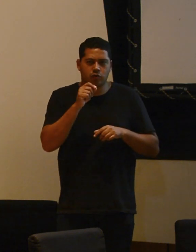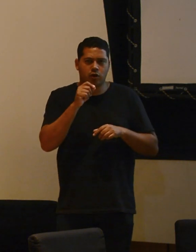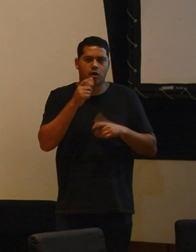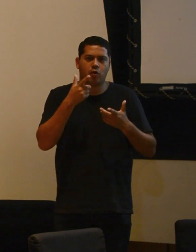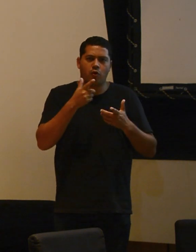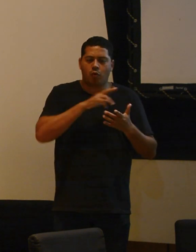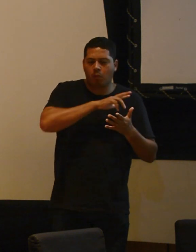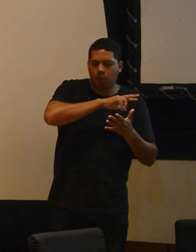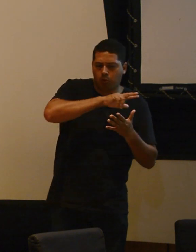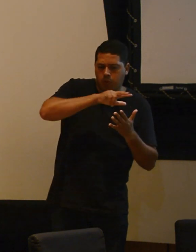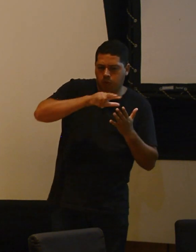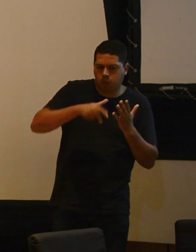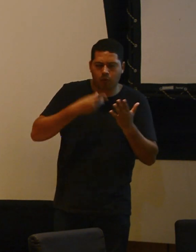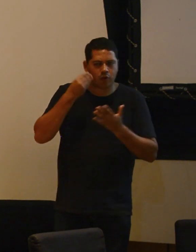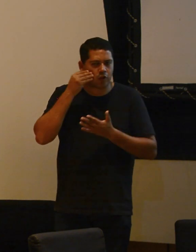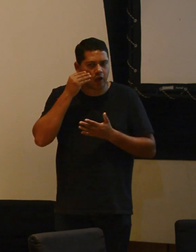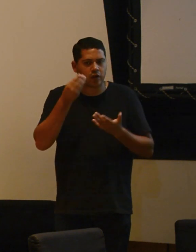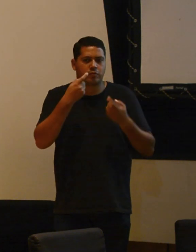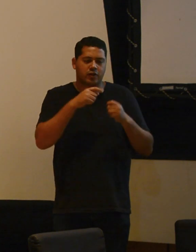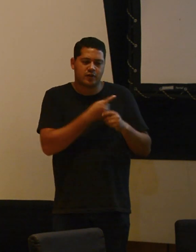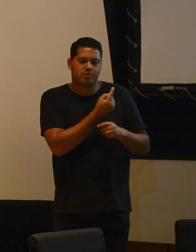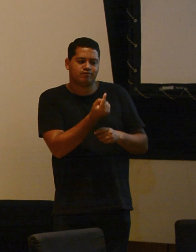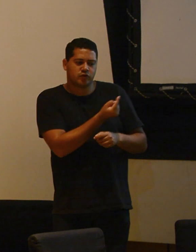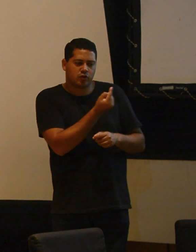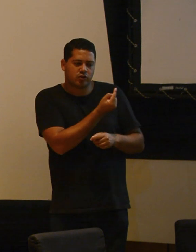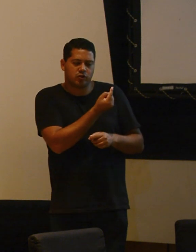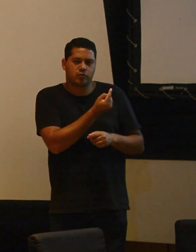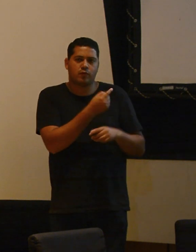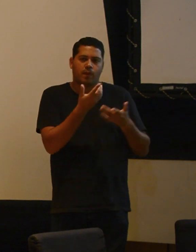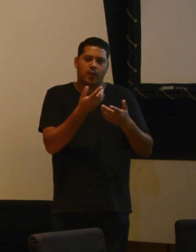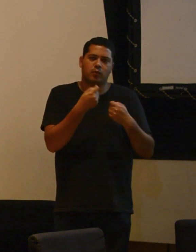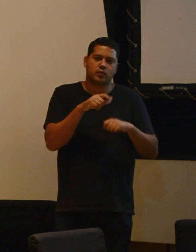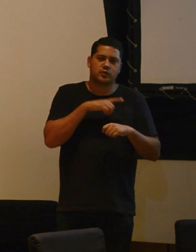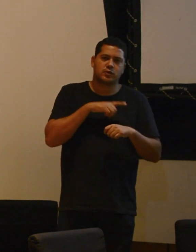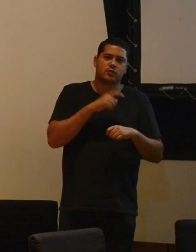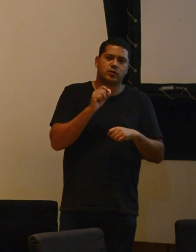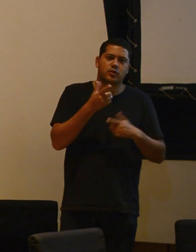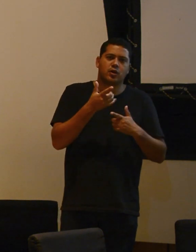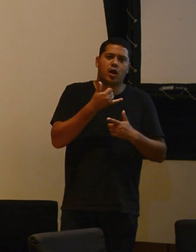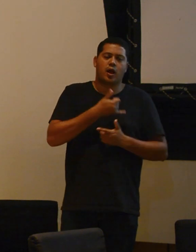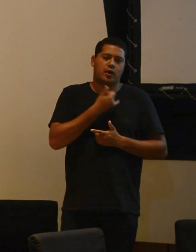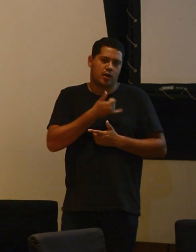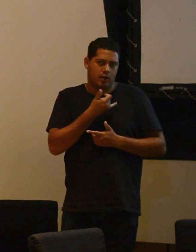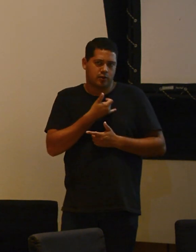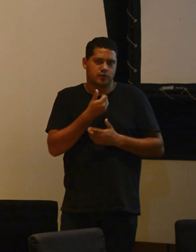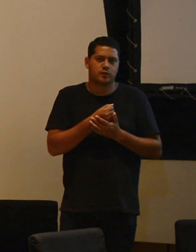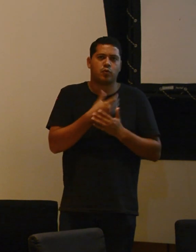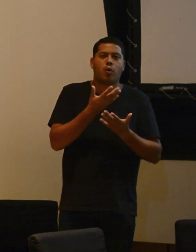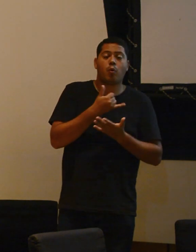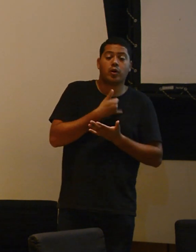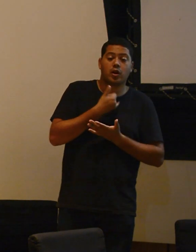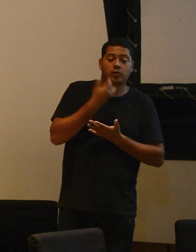de testes que deve ser individualizada. Então, a gente tem que levar em conta a faixa etária, né? Qual é a